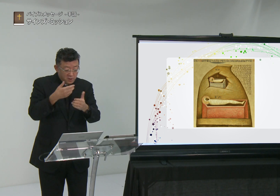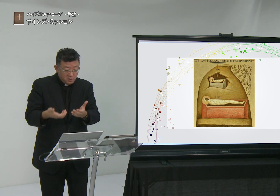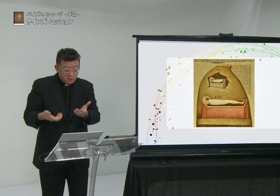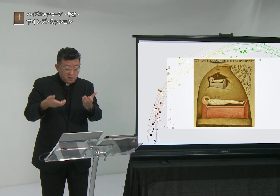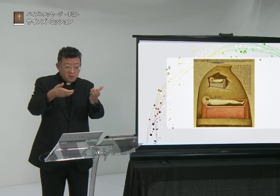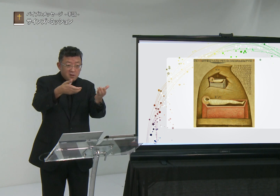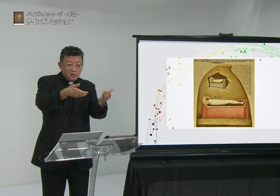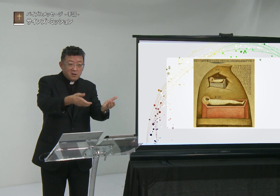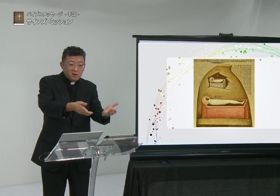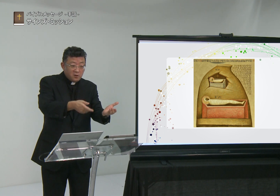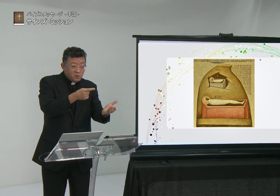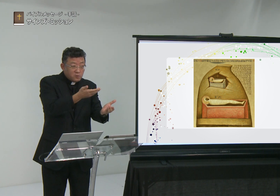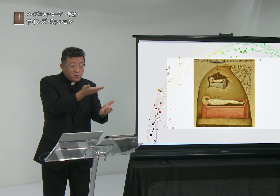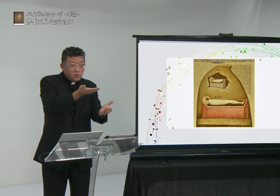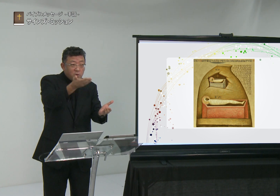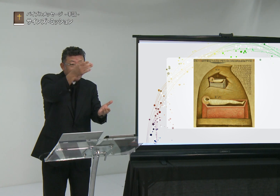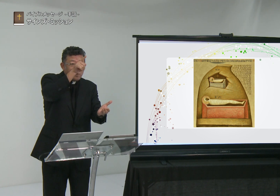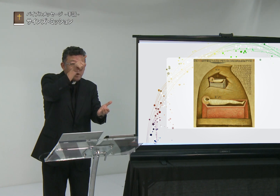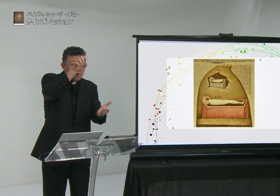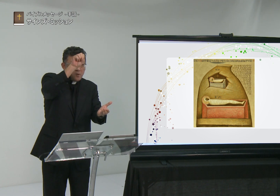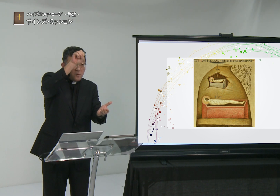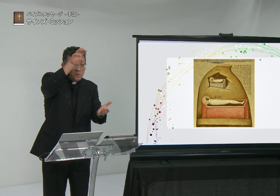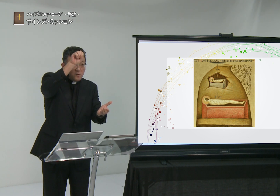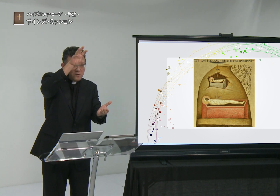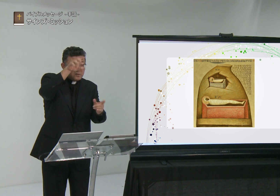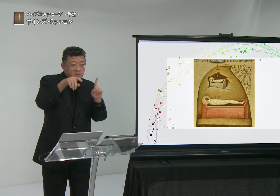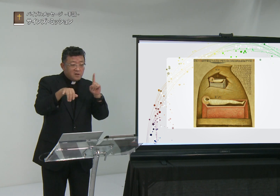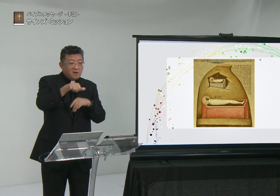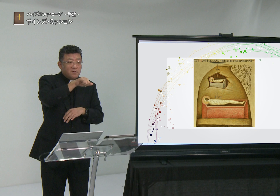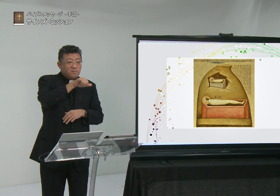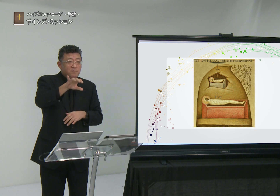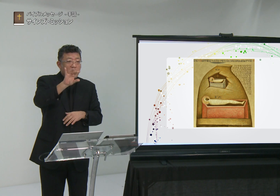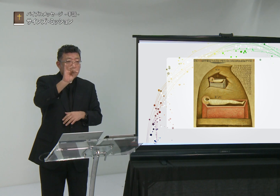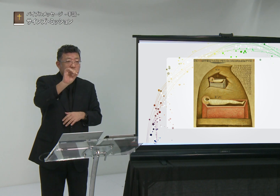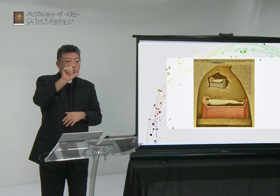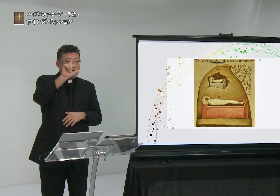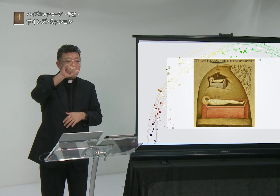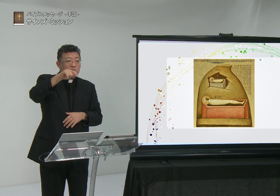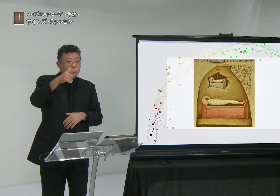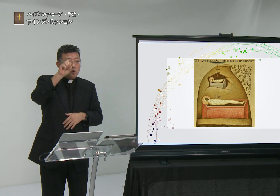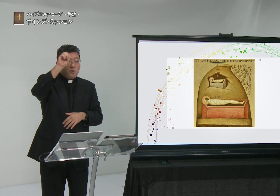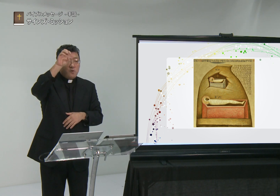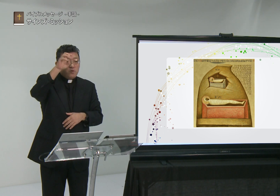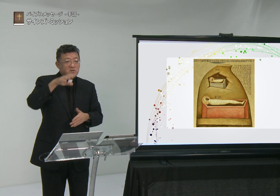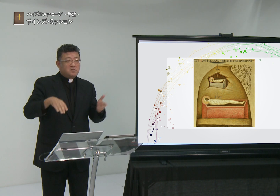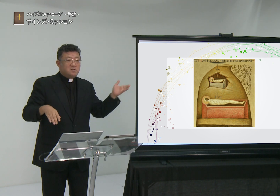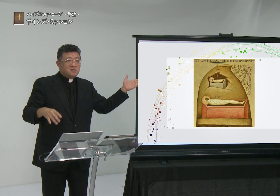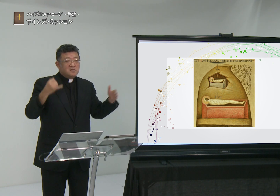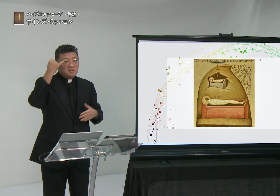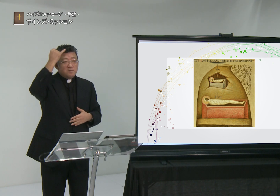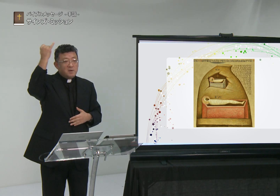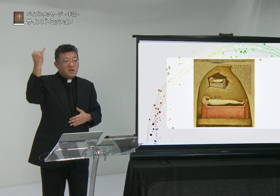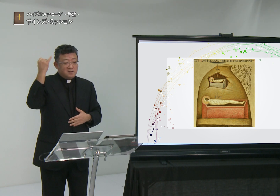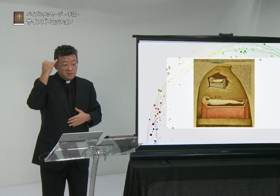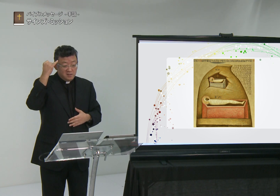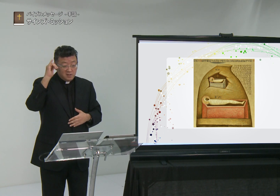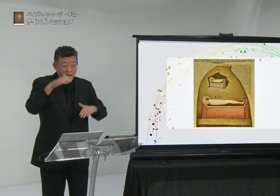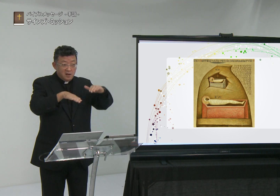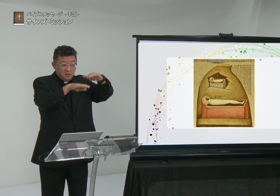イエスが飼い葉おけに布にくるまってメカされておりその上には星があります